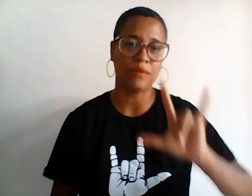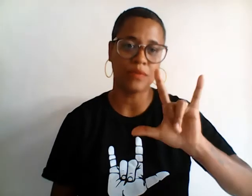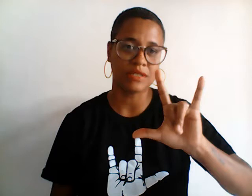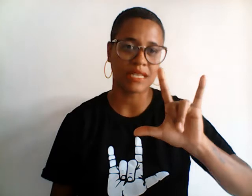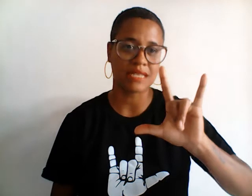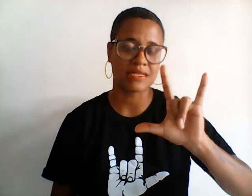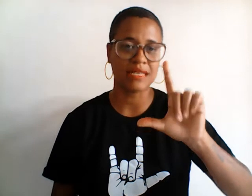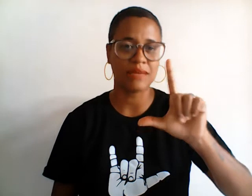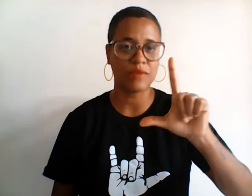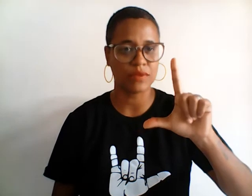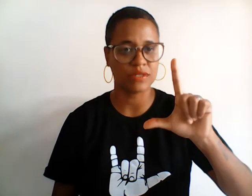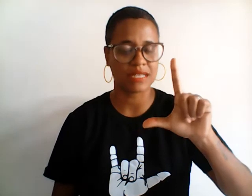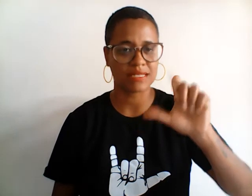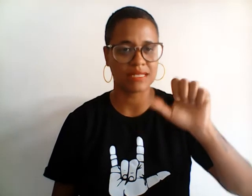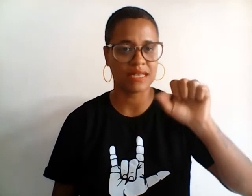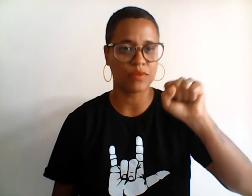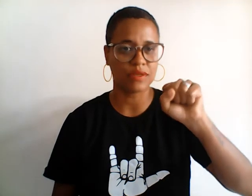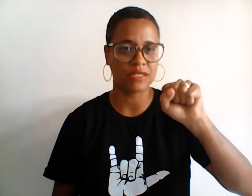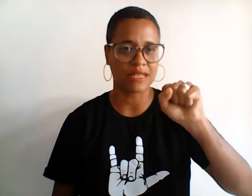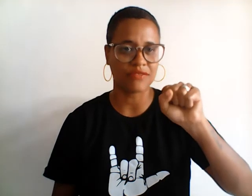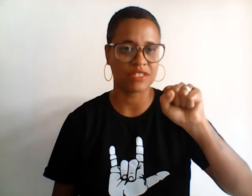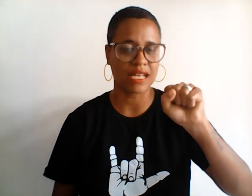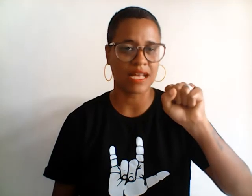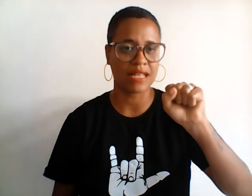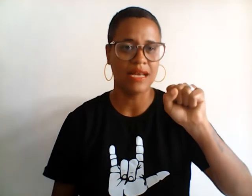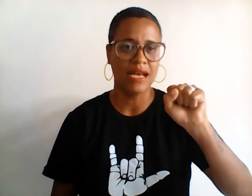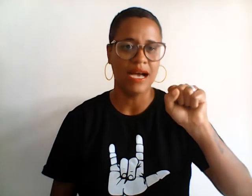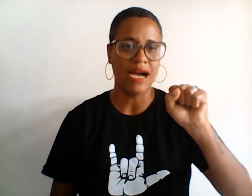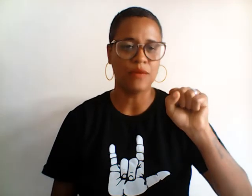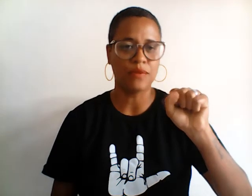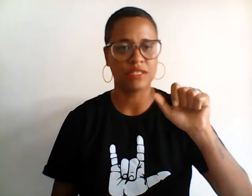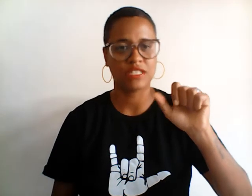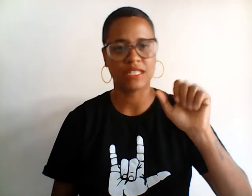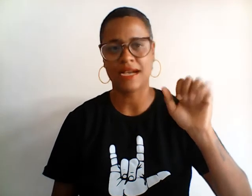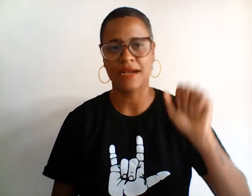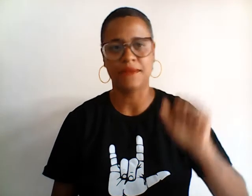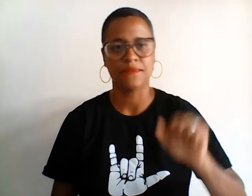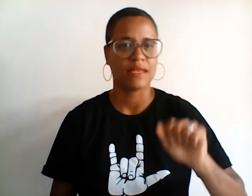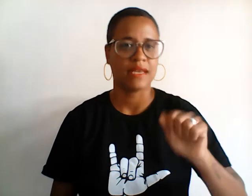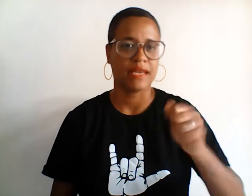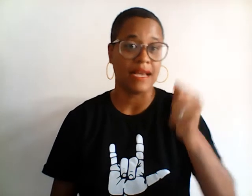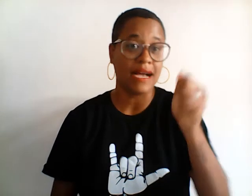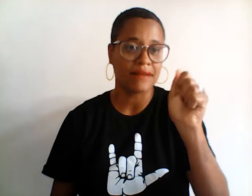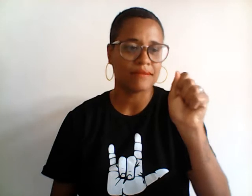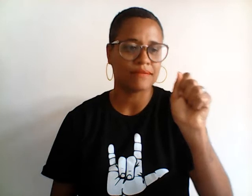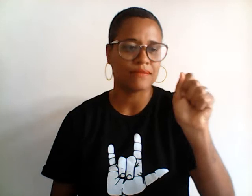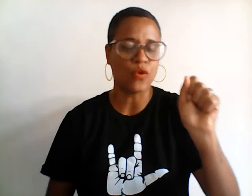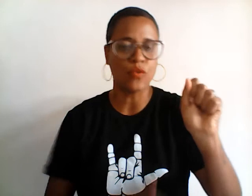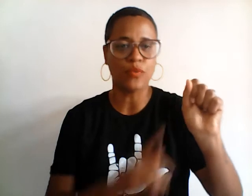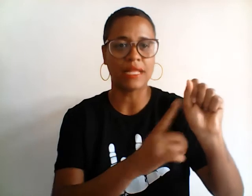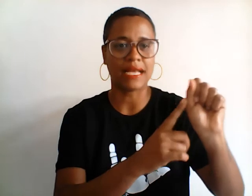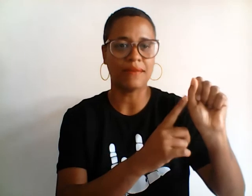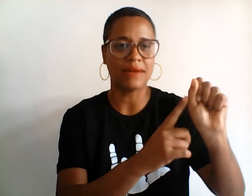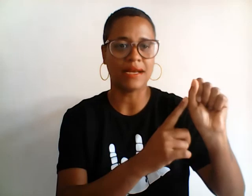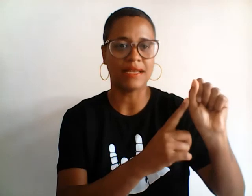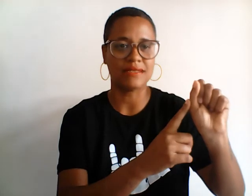pode estar assim, a mão pode estar assim, a mão pode estar fechada, a mão pode estar com o polegar mais,